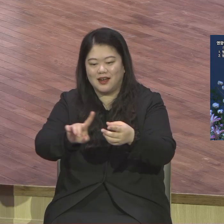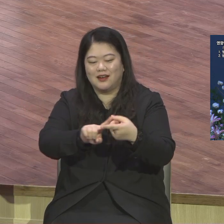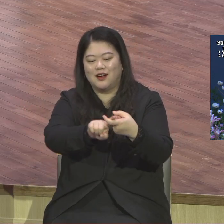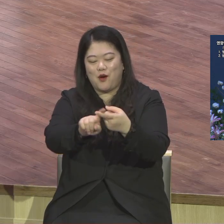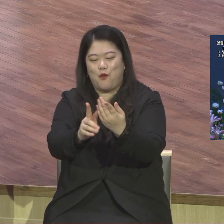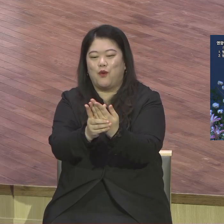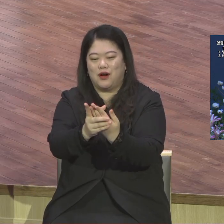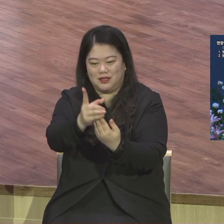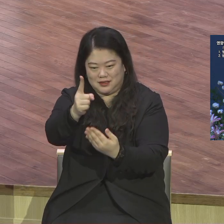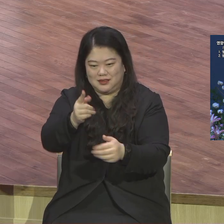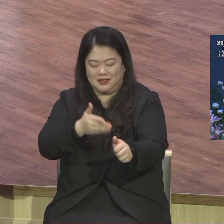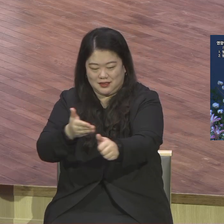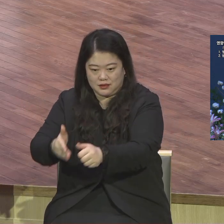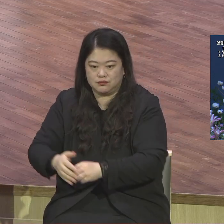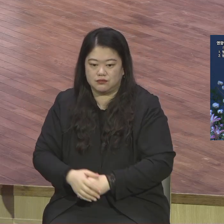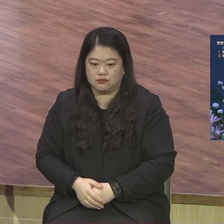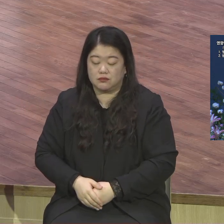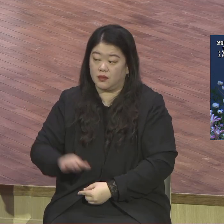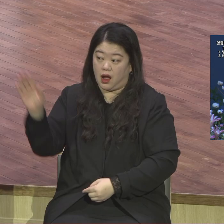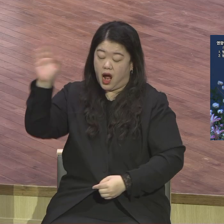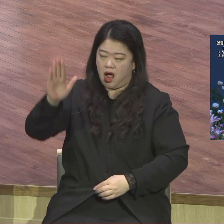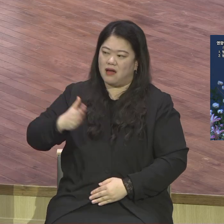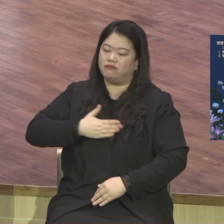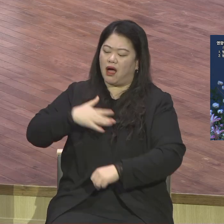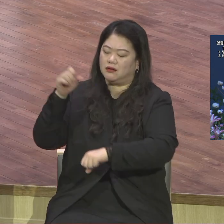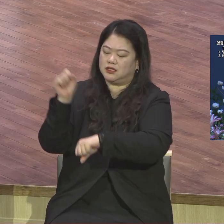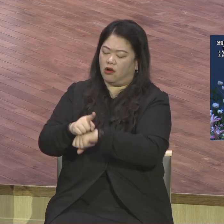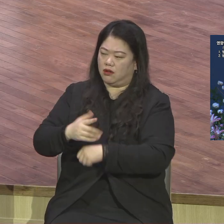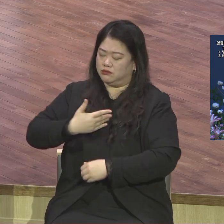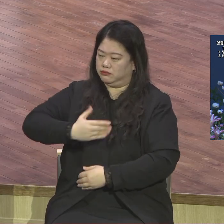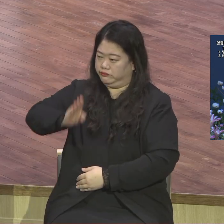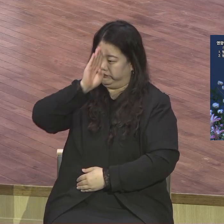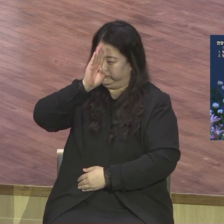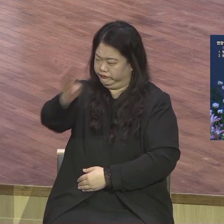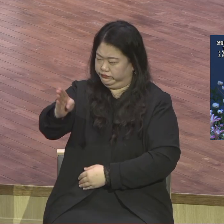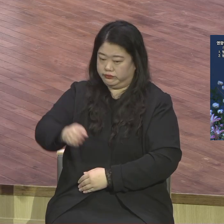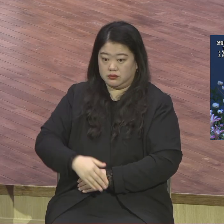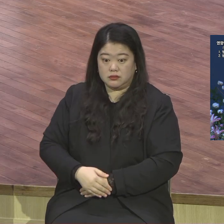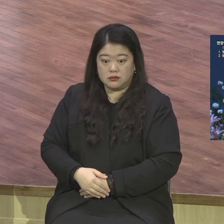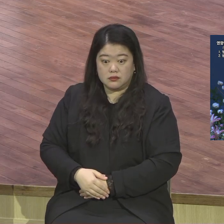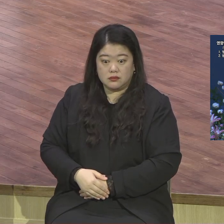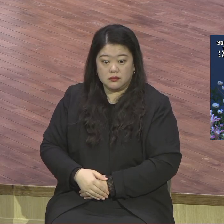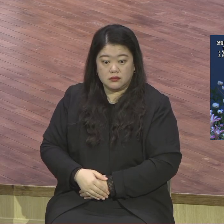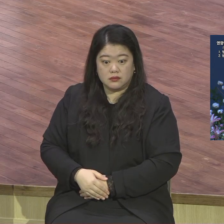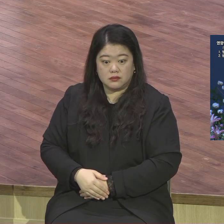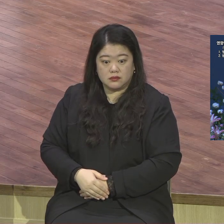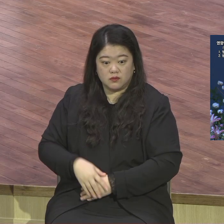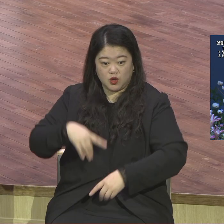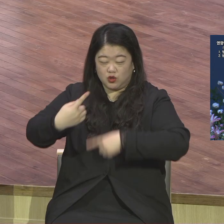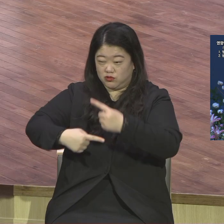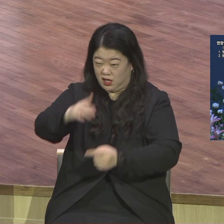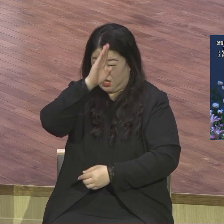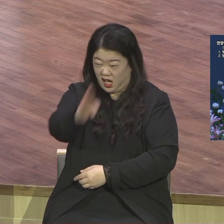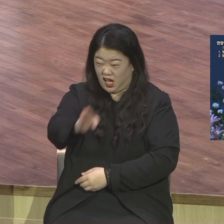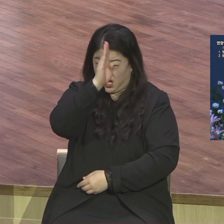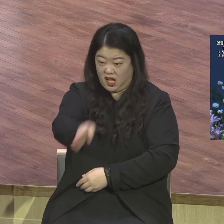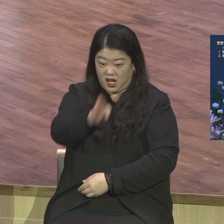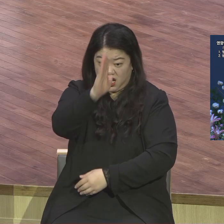나는 솔직한 사람이야. 나는 뭐 확실하게 말해서 앞도 뒤도 똑같아 있다고 하면서 말 팍 질러대.